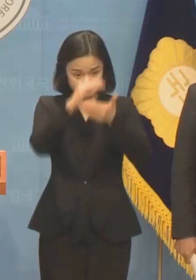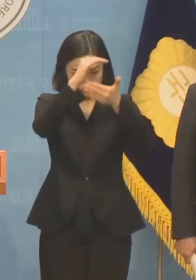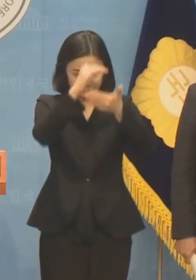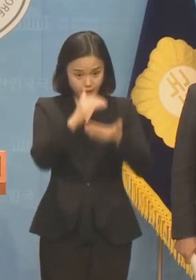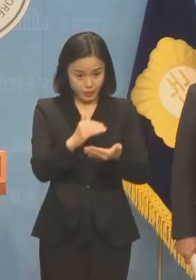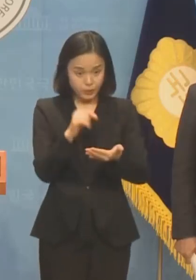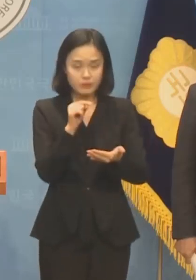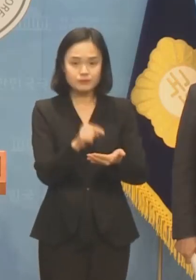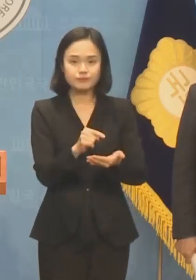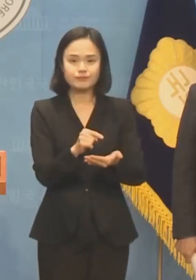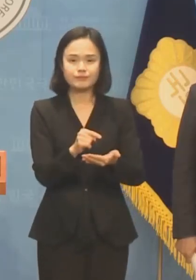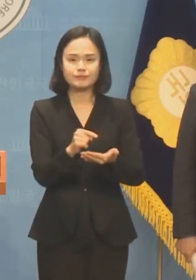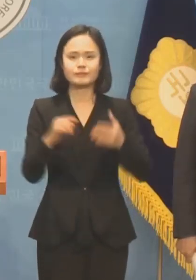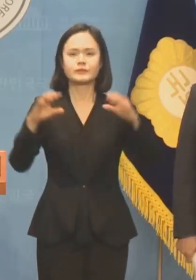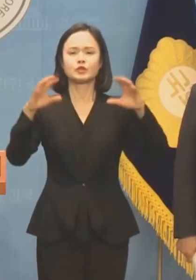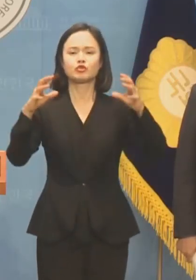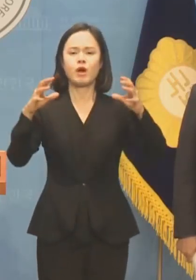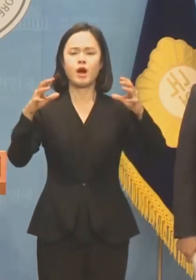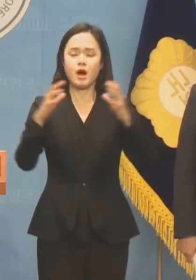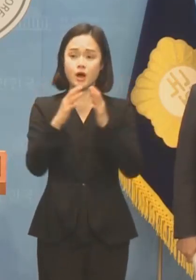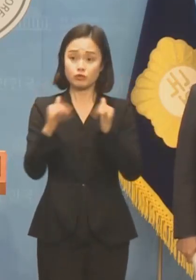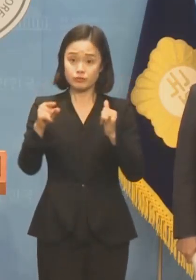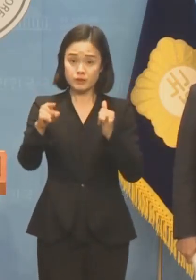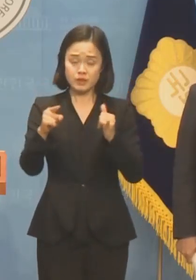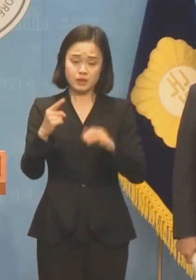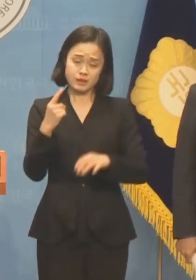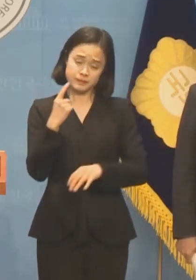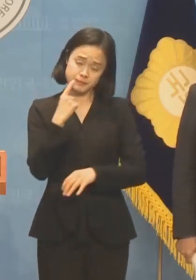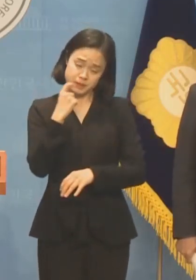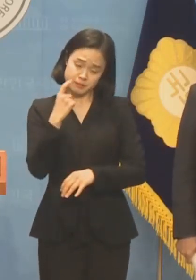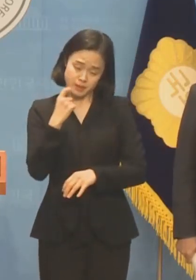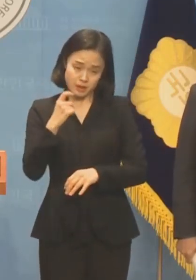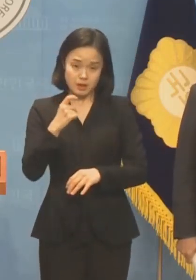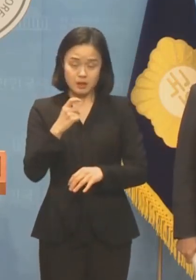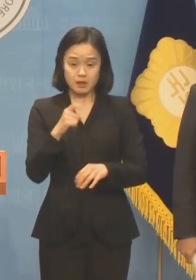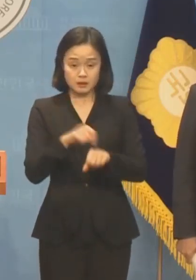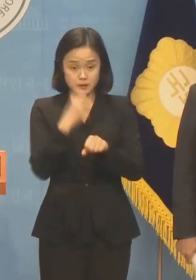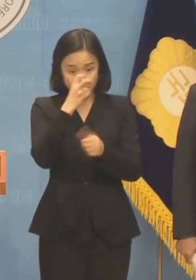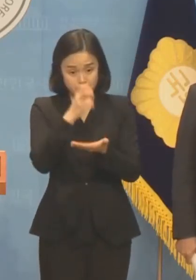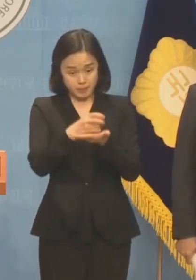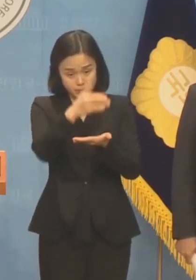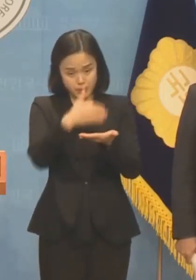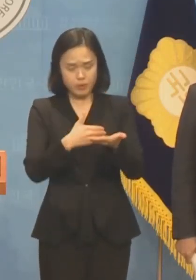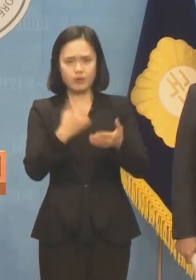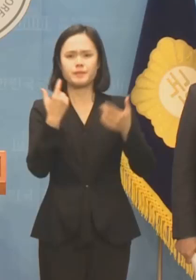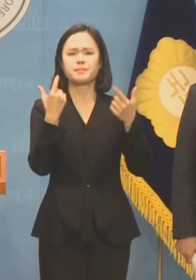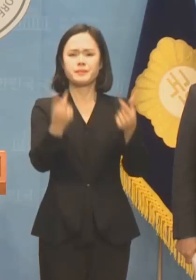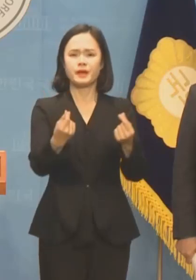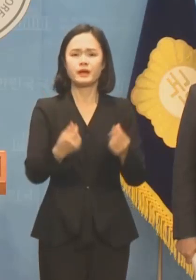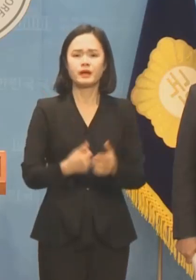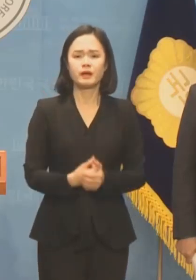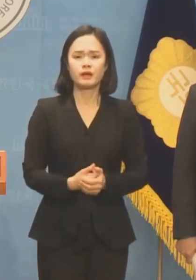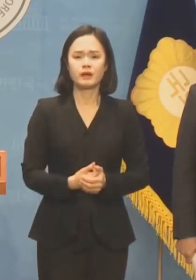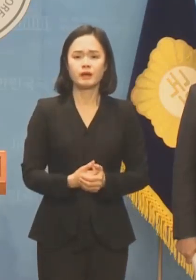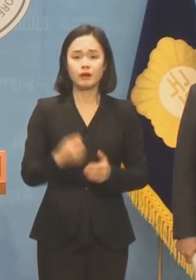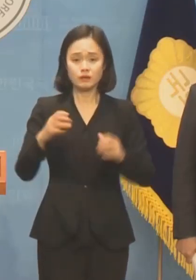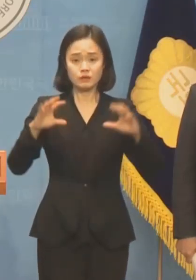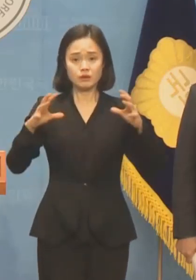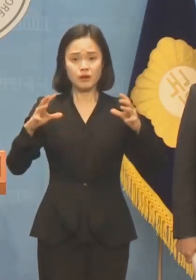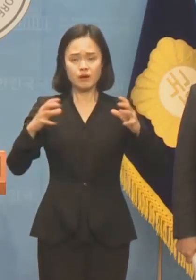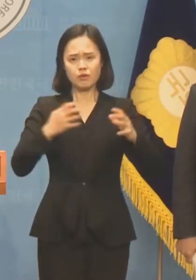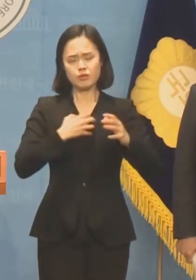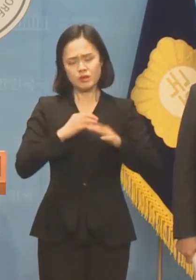국가와 국민을 겨냥한 흉기이며 여야가 협의를 통해 국가적 위기를 극복하려는 노력 자체를